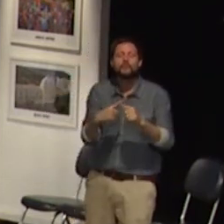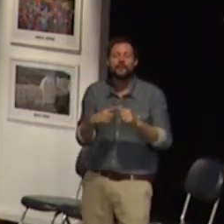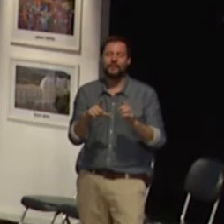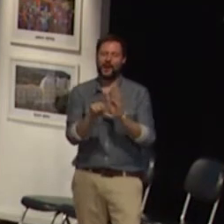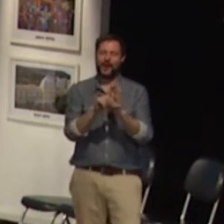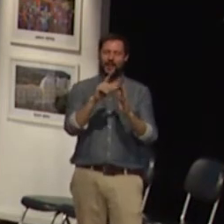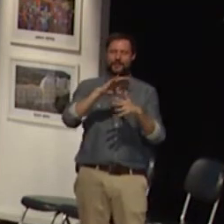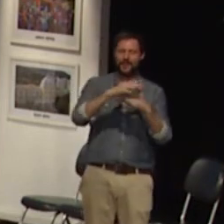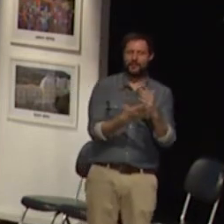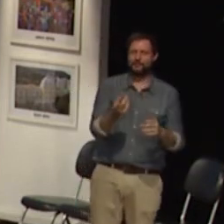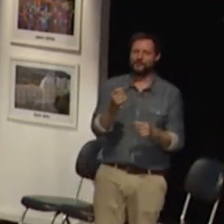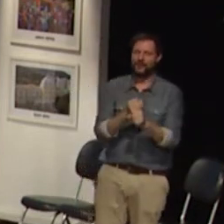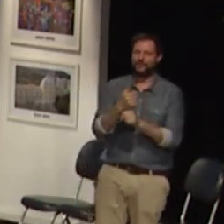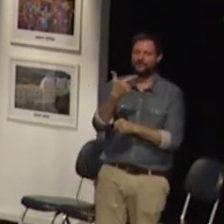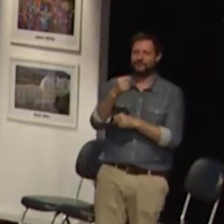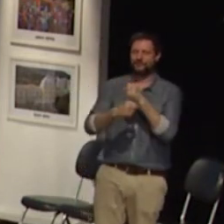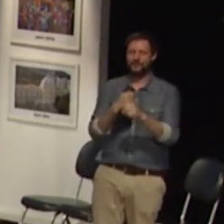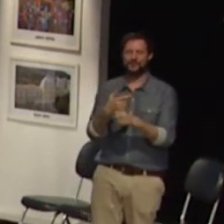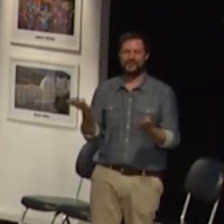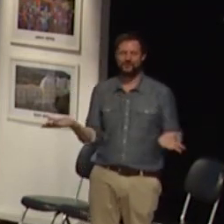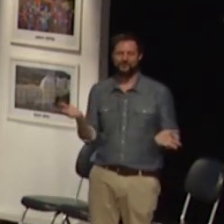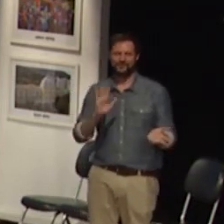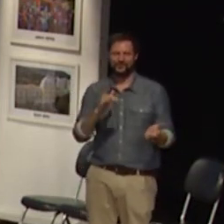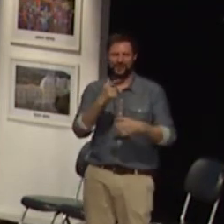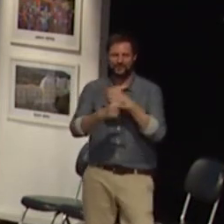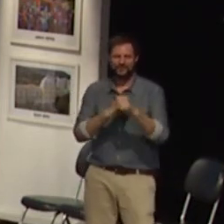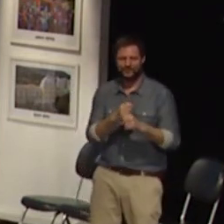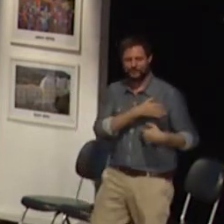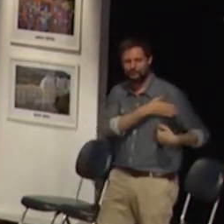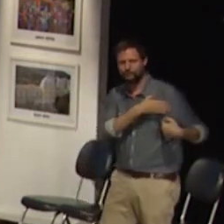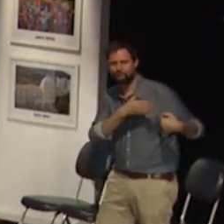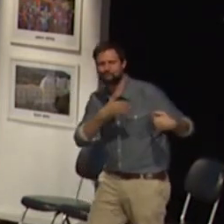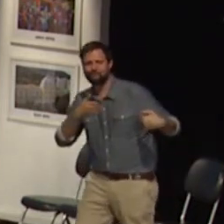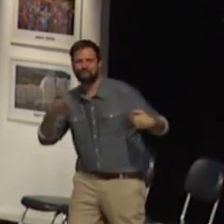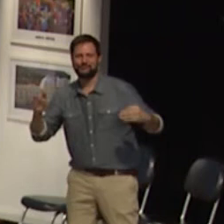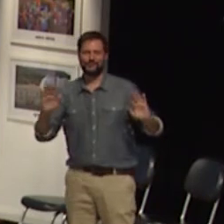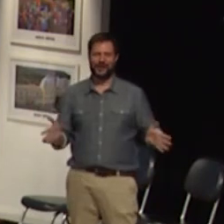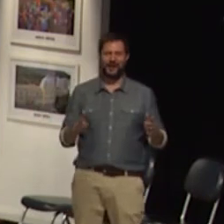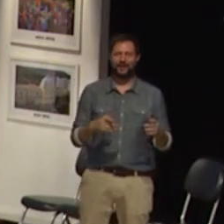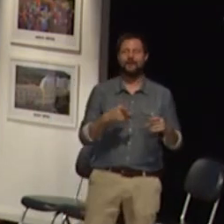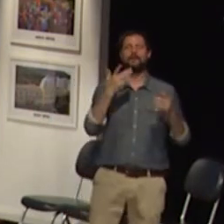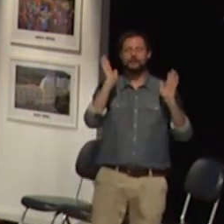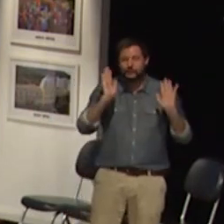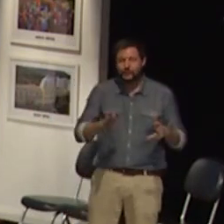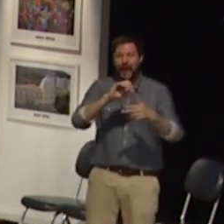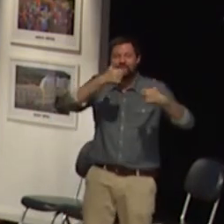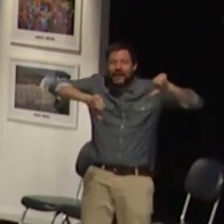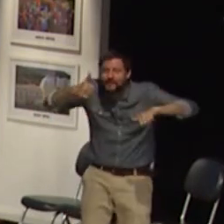de respeito é respeito da Libras. A gente tem 20 anos da lei. Então, isso é